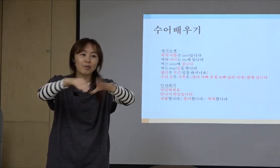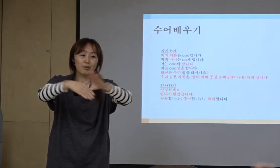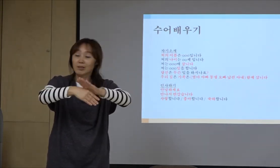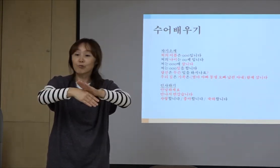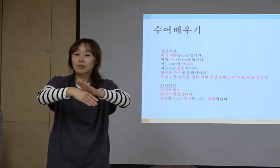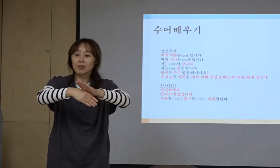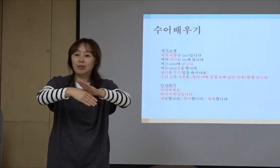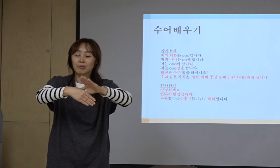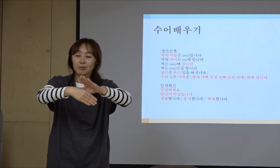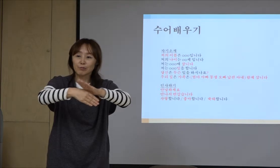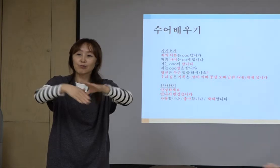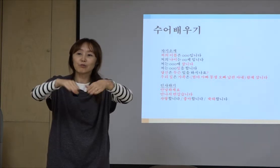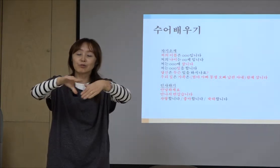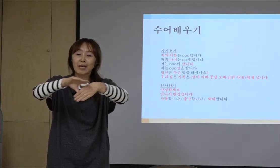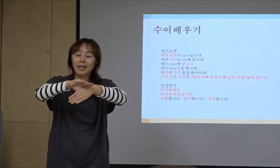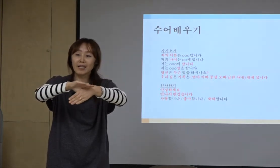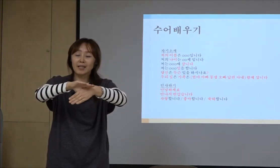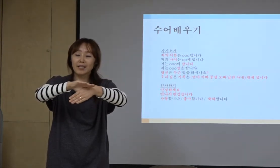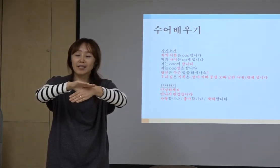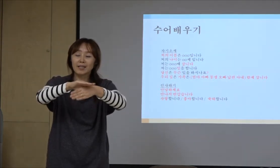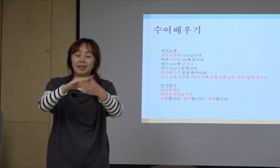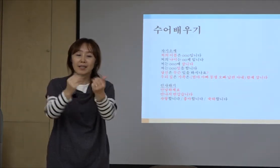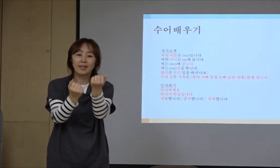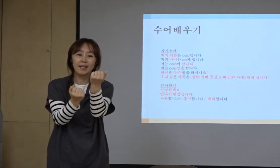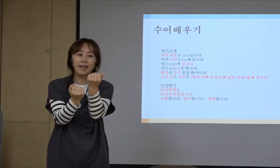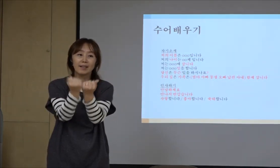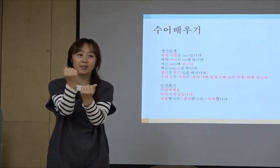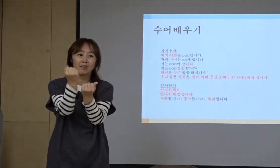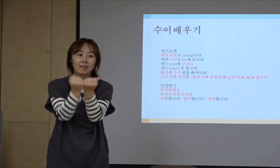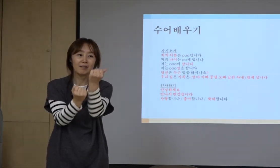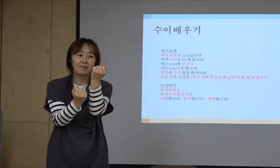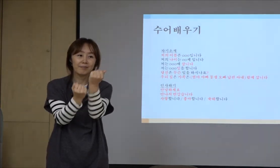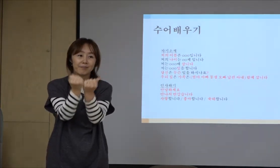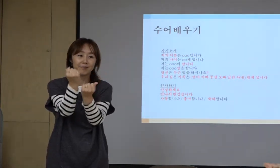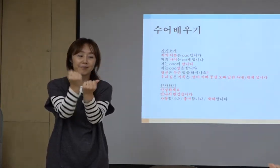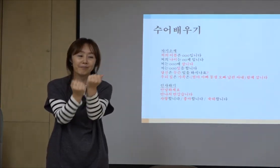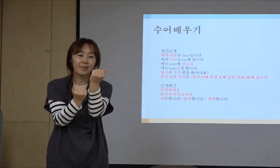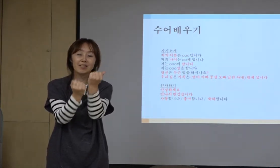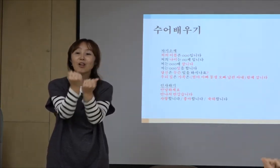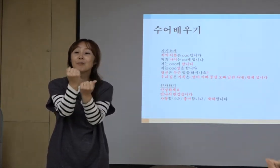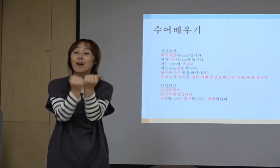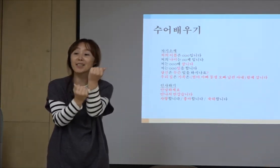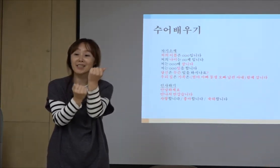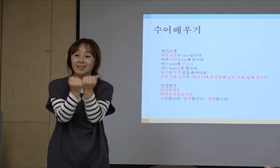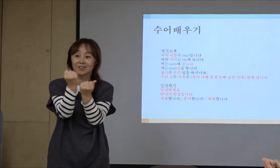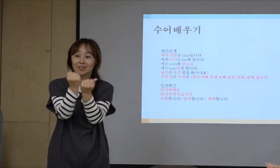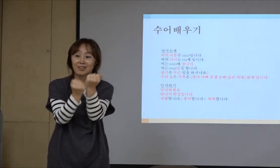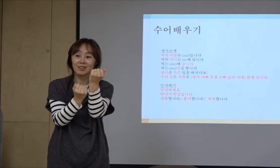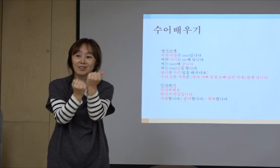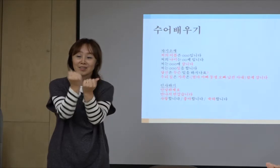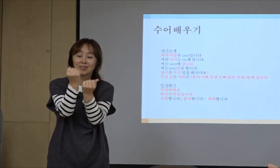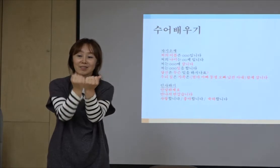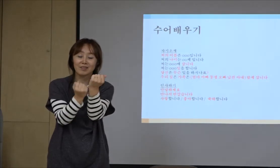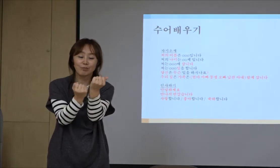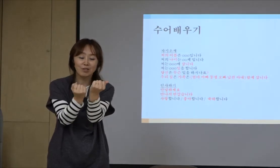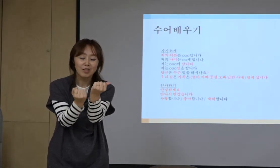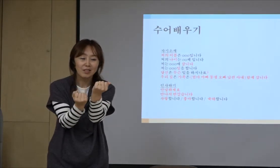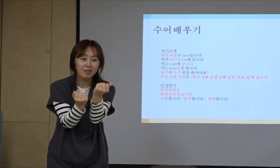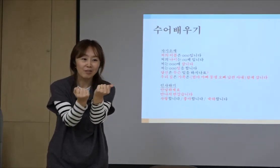이쪽에 성분하는 거. 문화 해설. 이게 설명하다라는 거예요. 그거